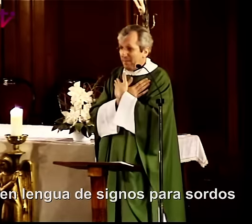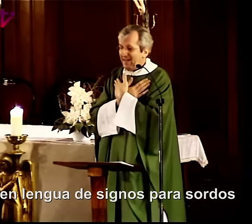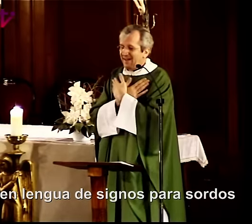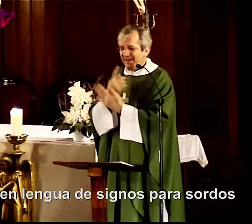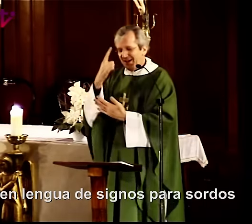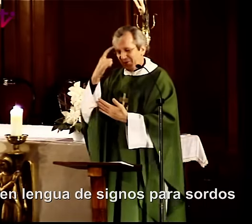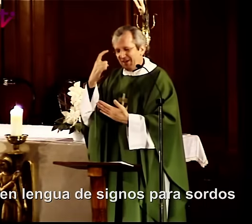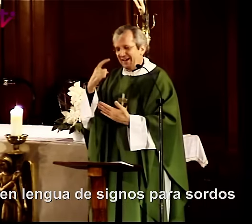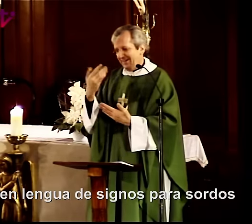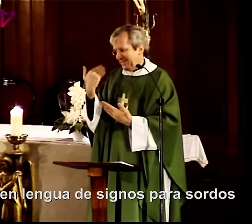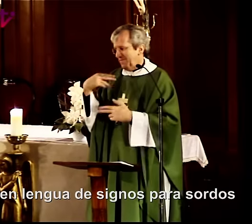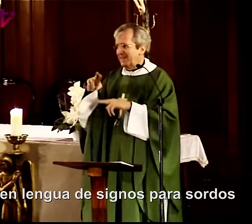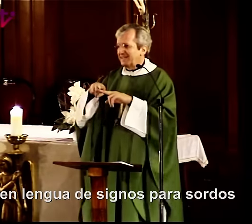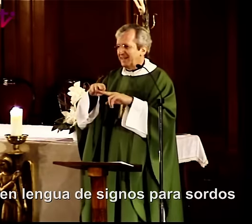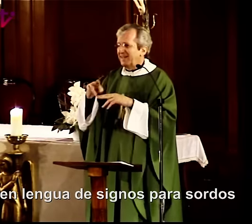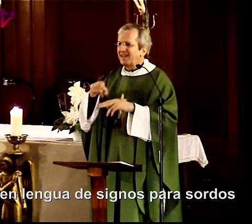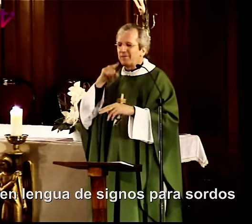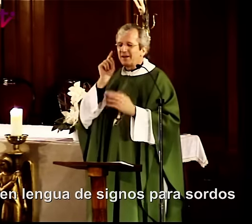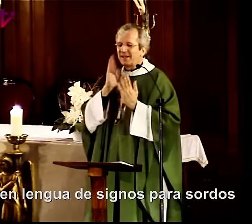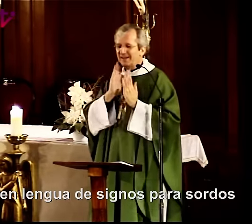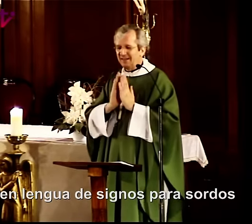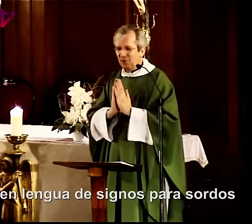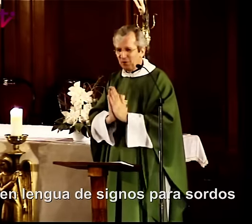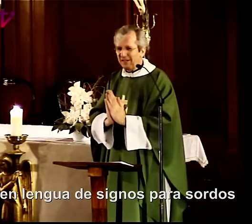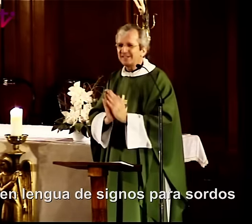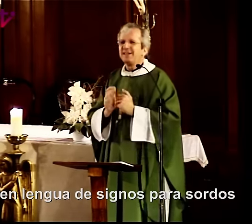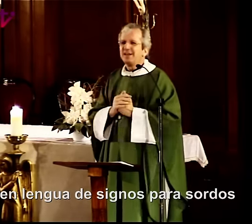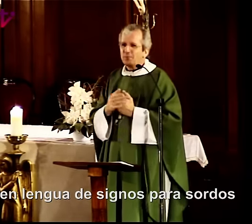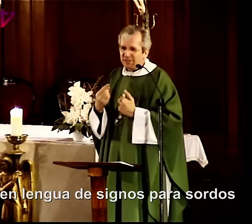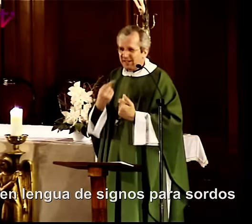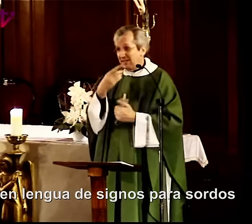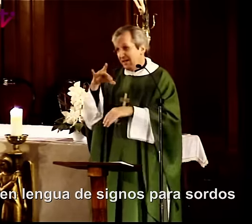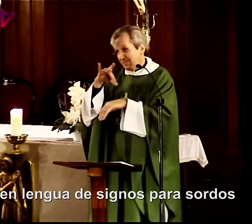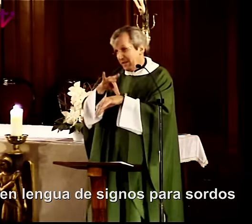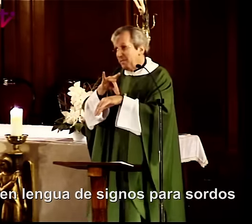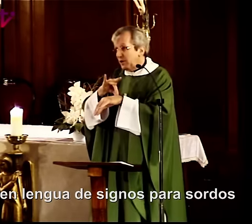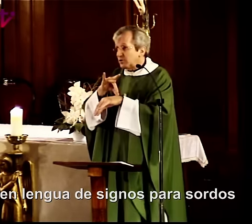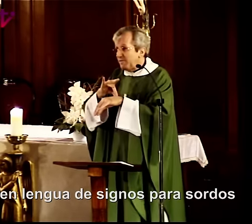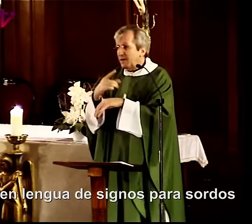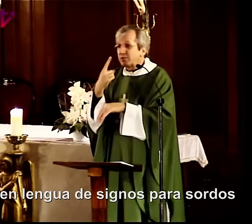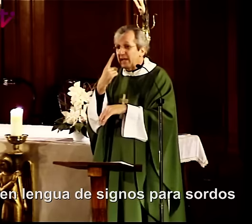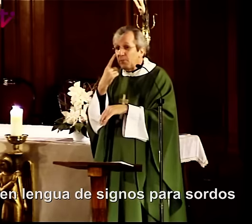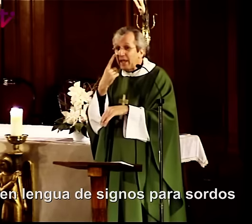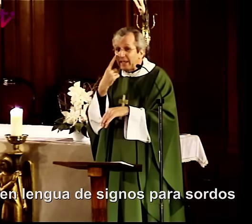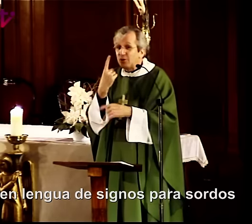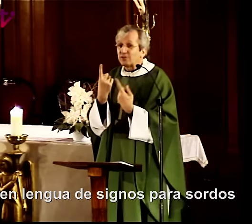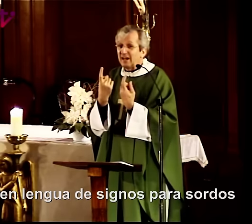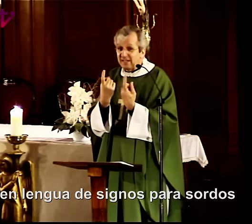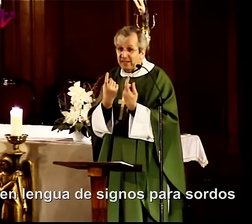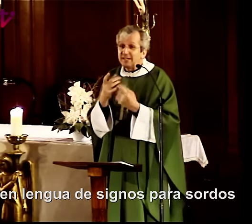María, recordar esta fiesta de la Virgen de Lourdes, pues que es especialmente los enfermos, estar muy atentos a las necesidades